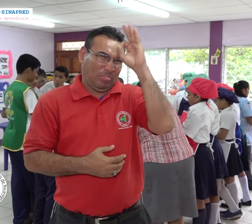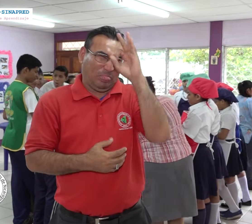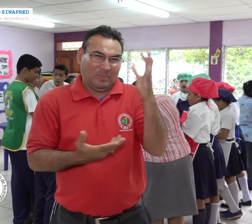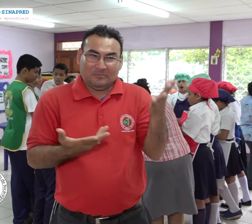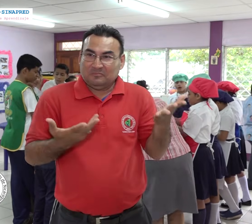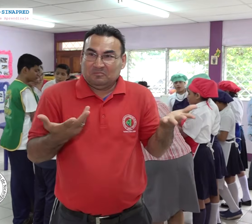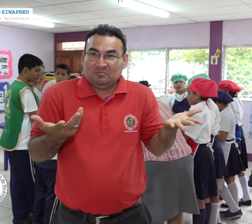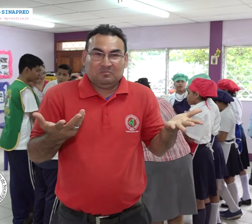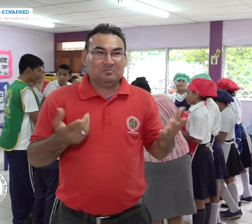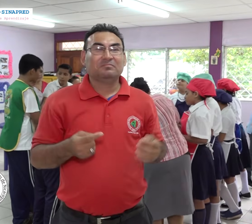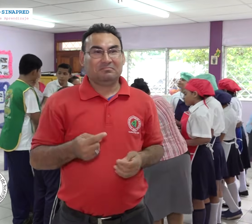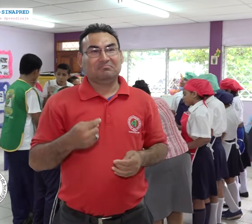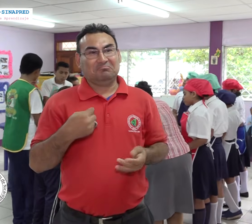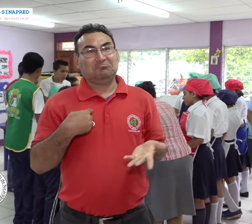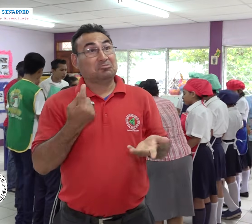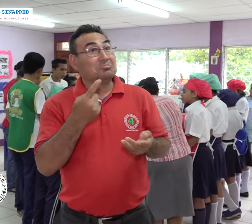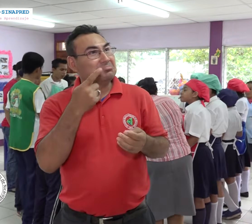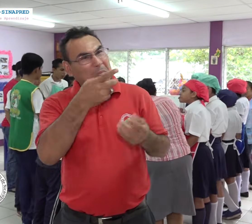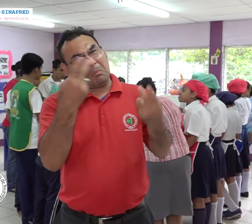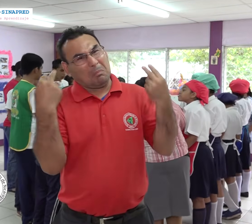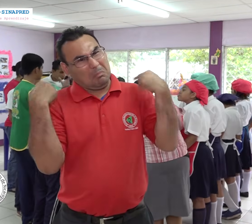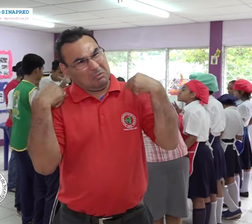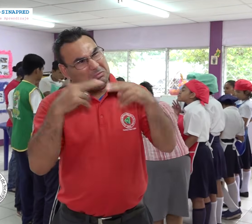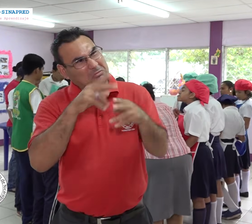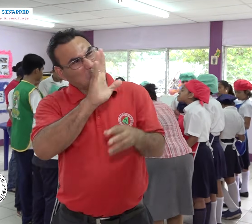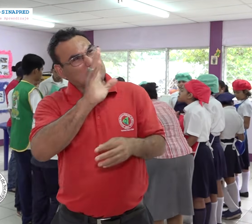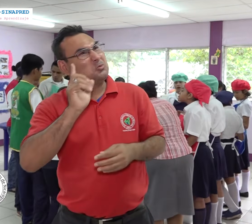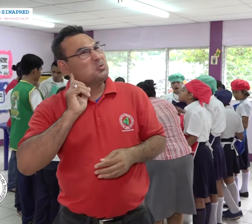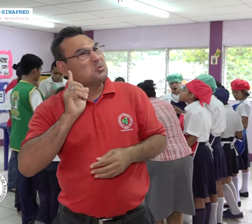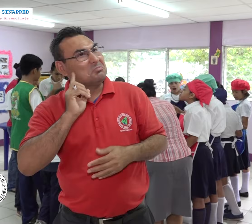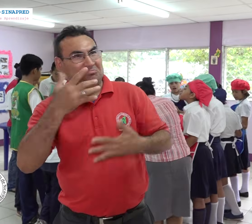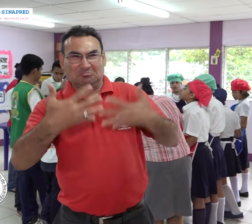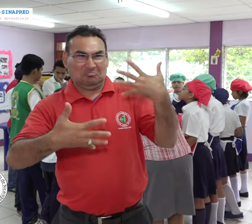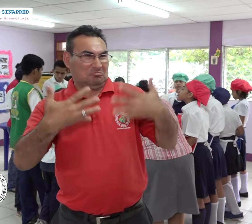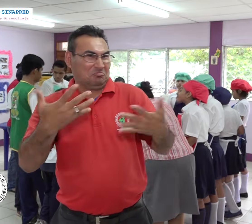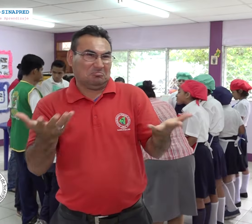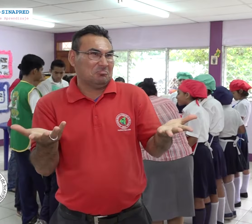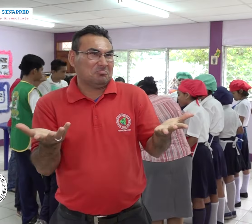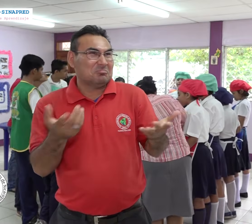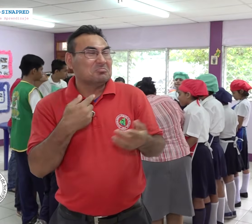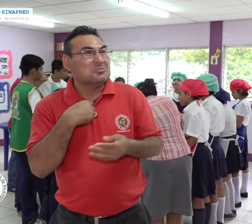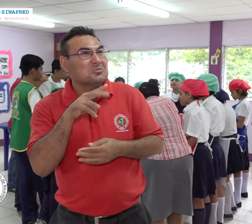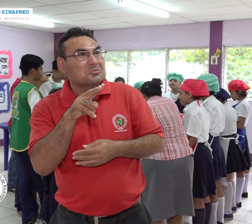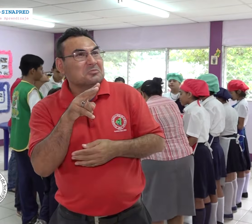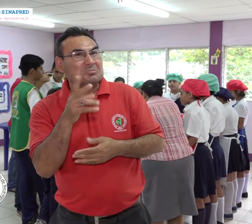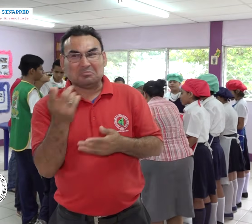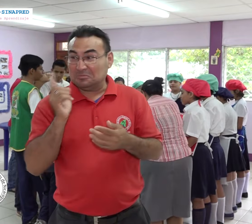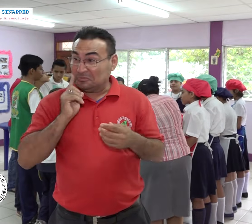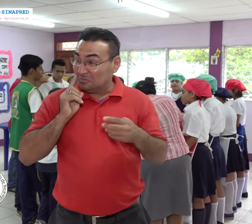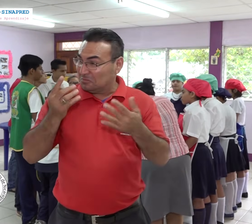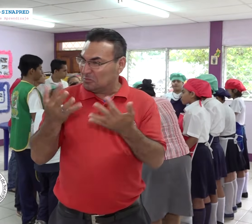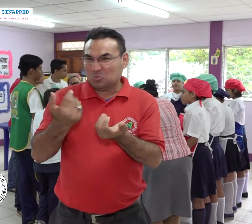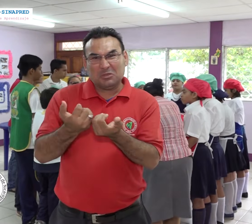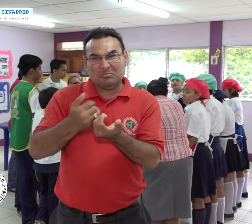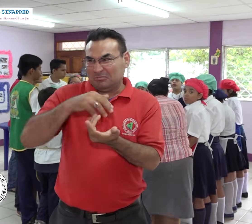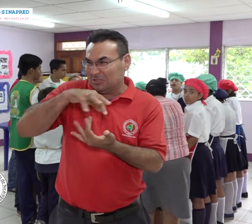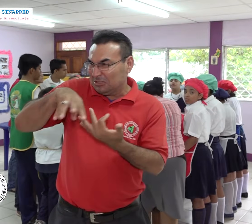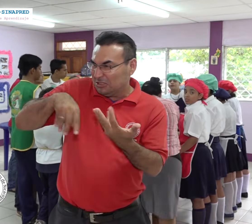no sabía nada, por decirte. Y hubo una maestra, las maestras oyentes tampoco no manejaban señas. Nosotros